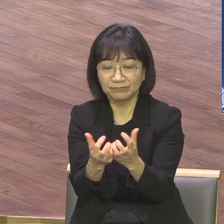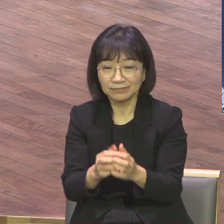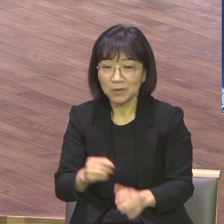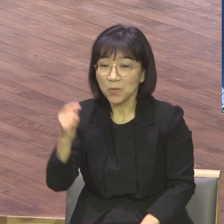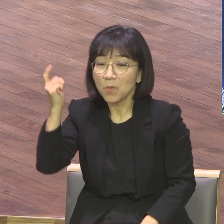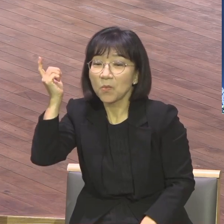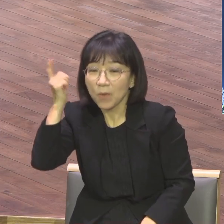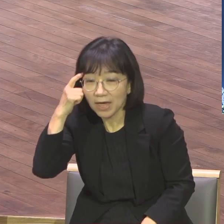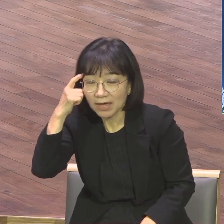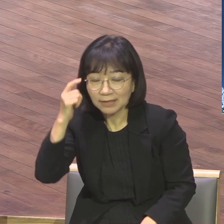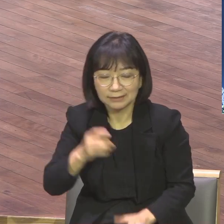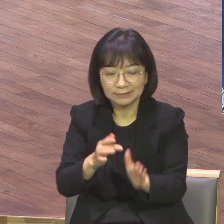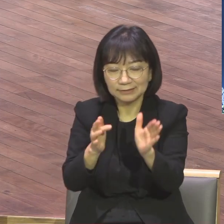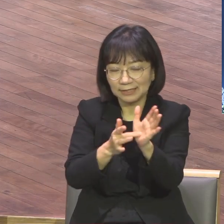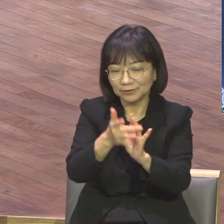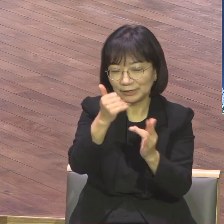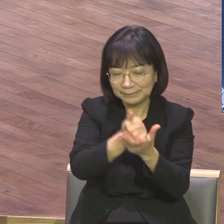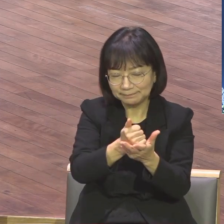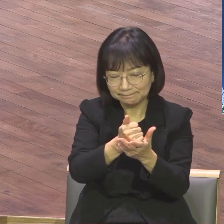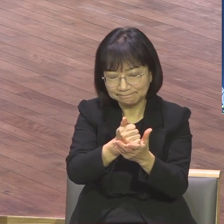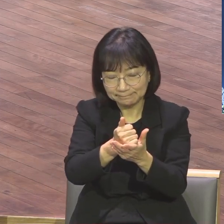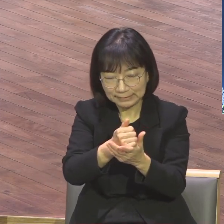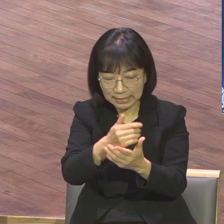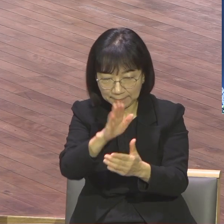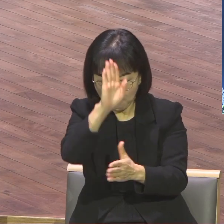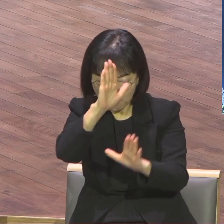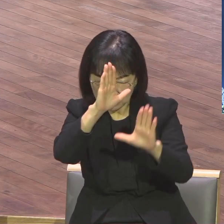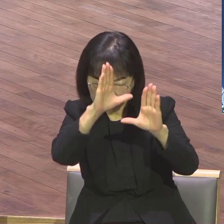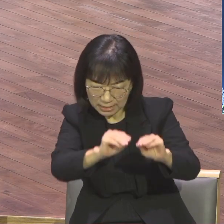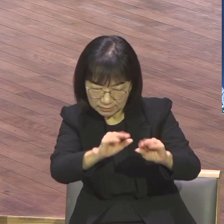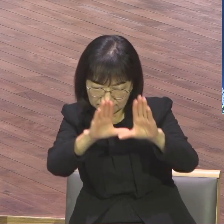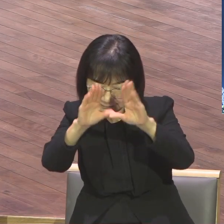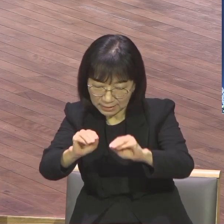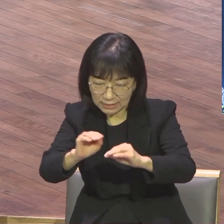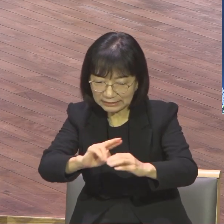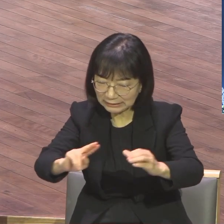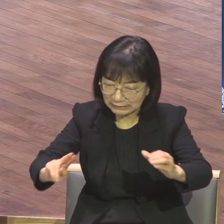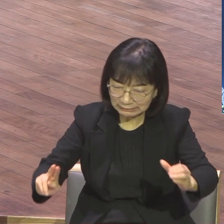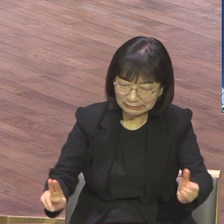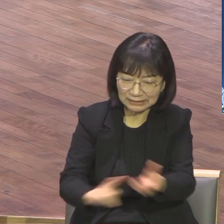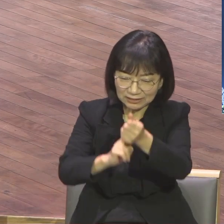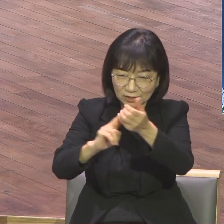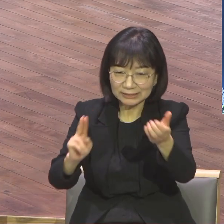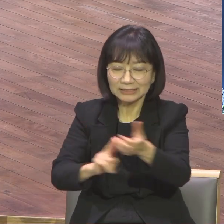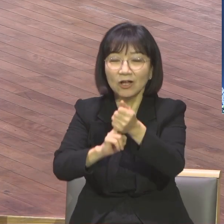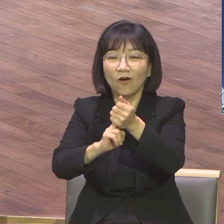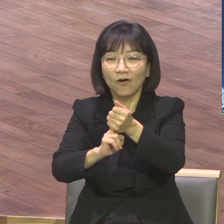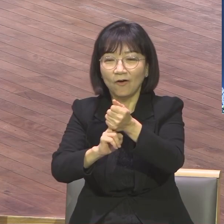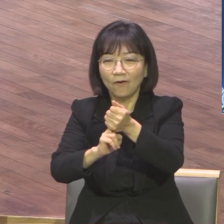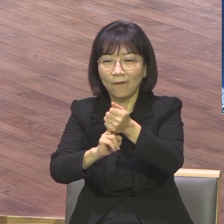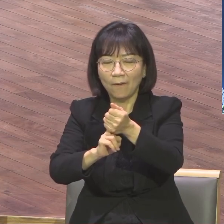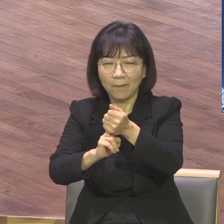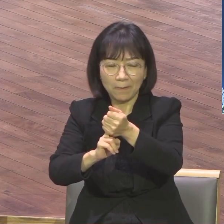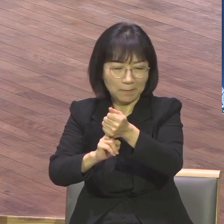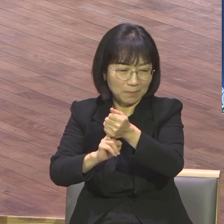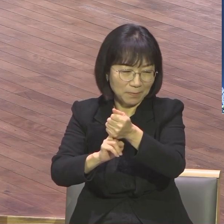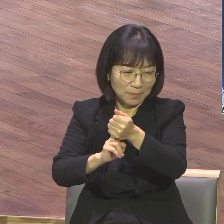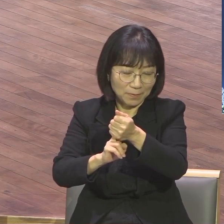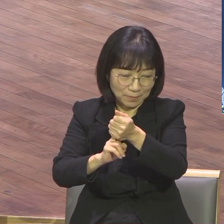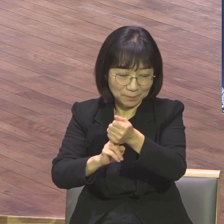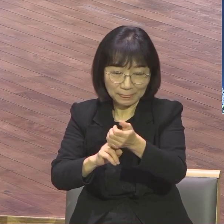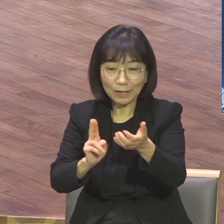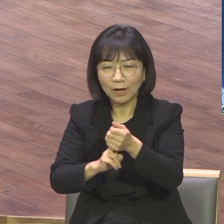각종 치유와 기적 또 이 많은 체험을